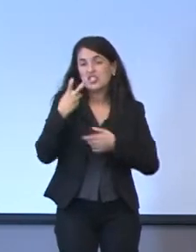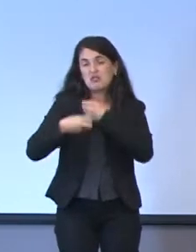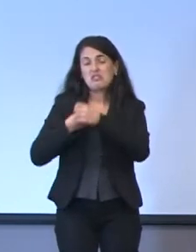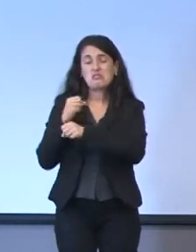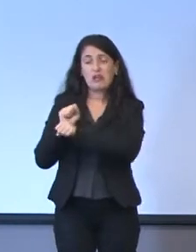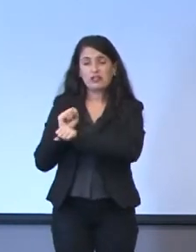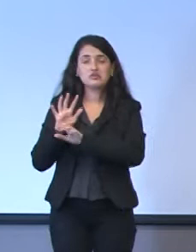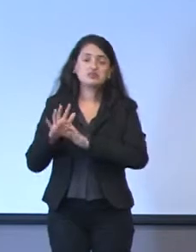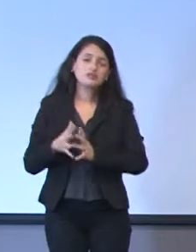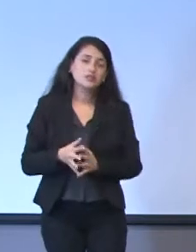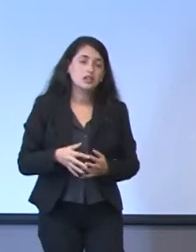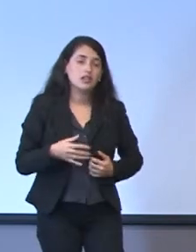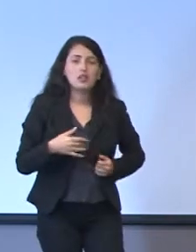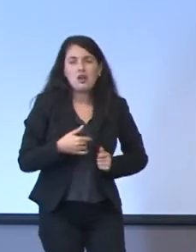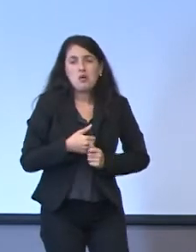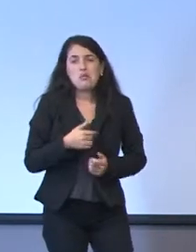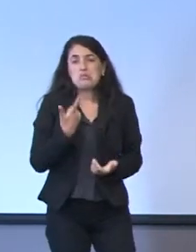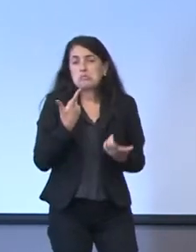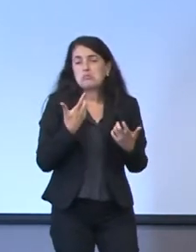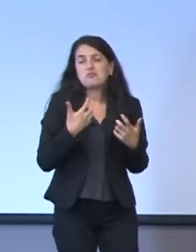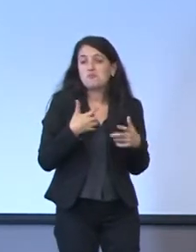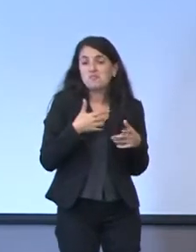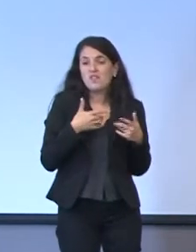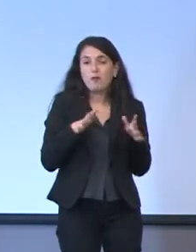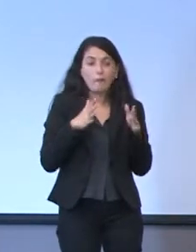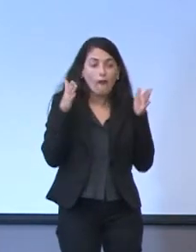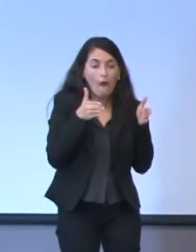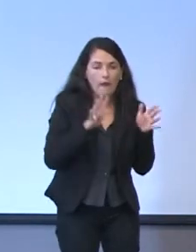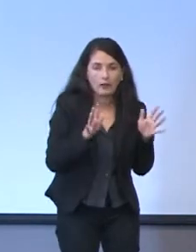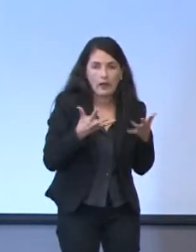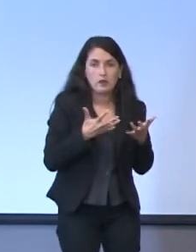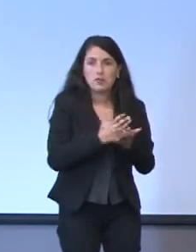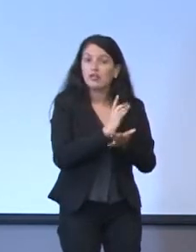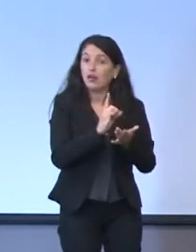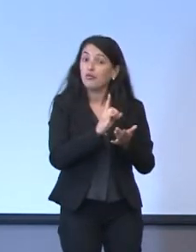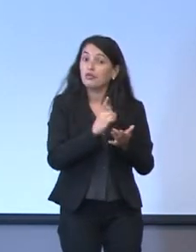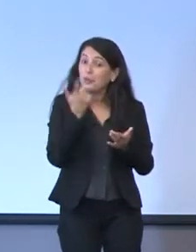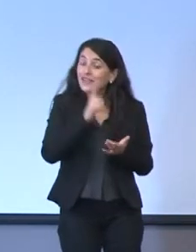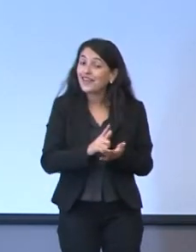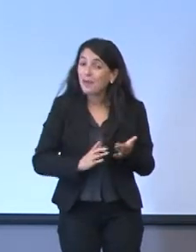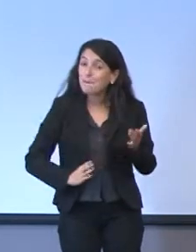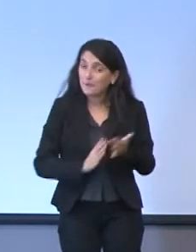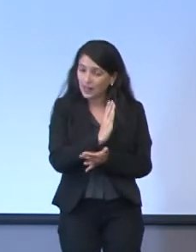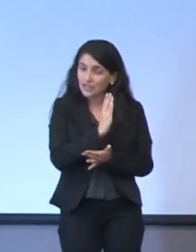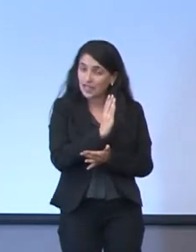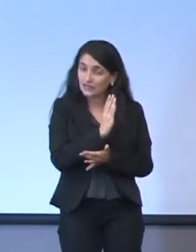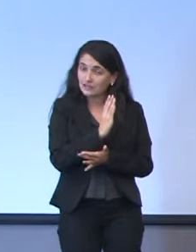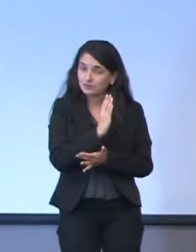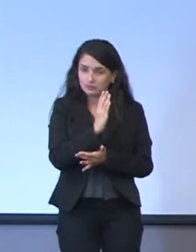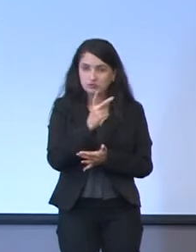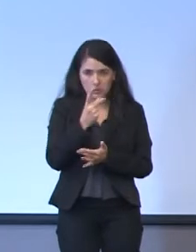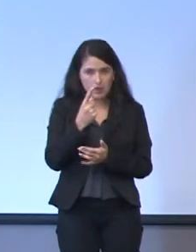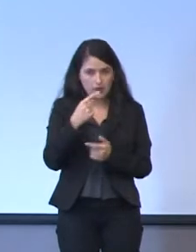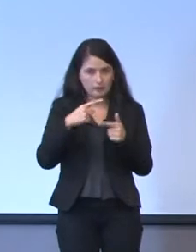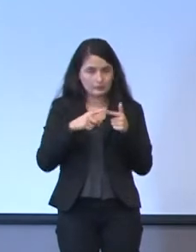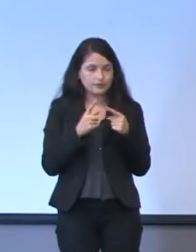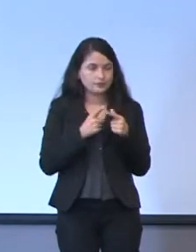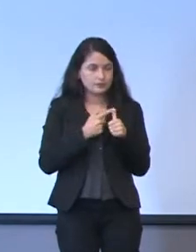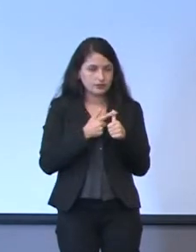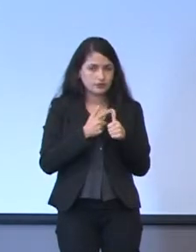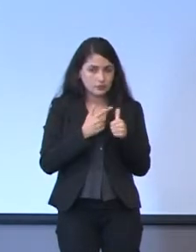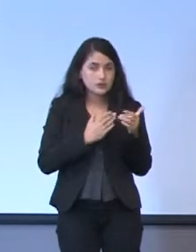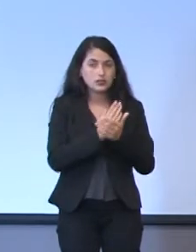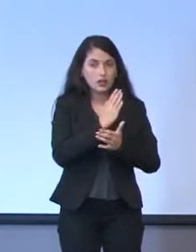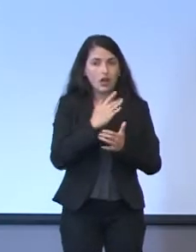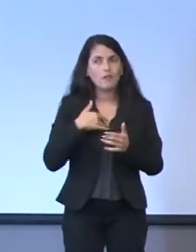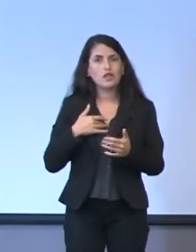compromisso, né, com o vestibular, acabei indo super bem. Passei na primeira fase e falei, agora eu vou me dedicar, né, vou fazer o que eu puder